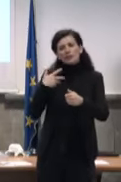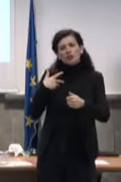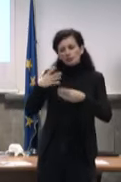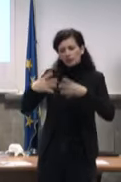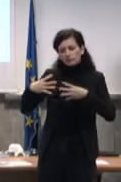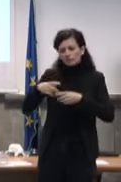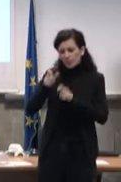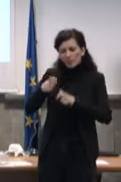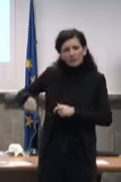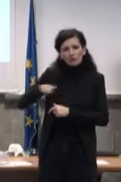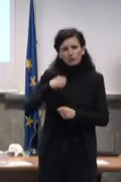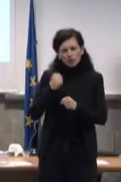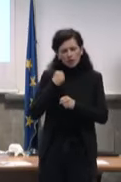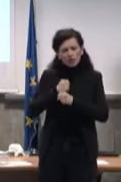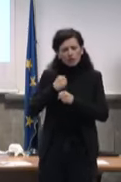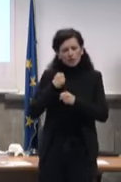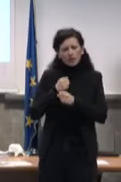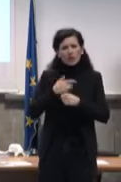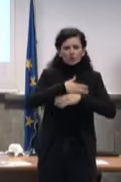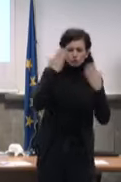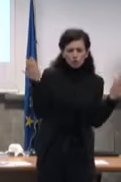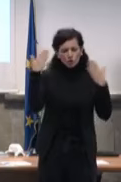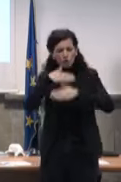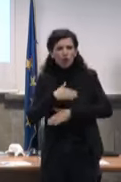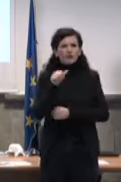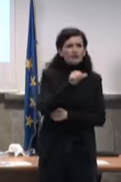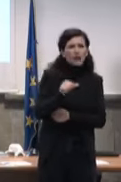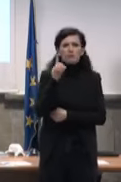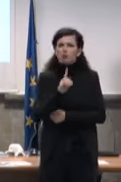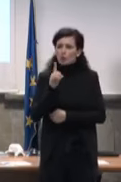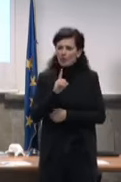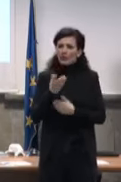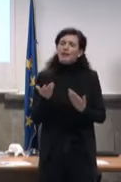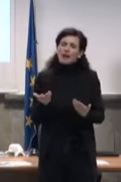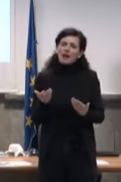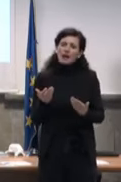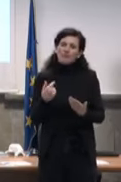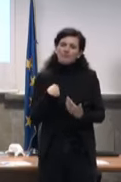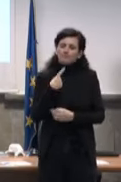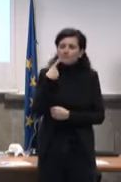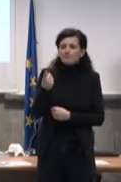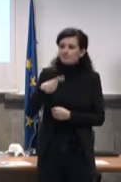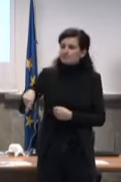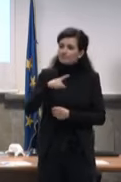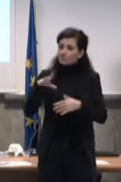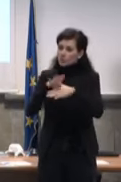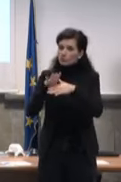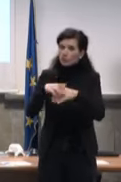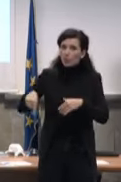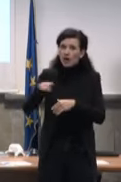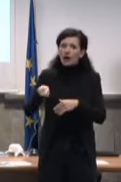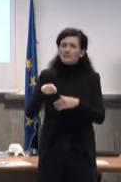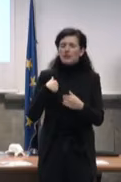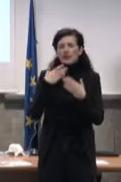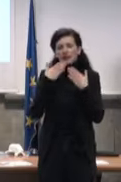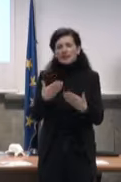lavora incessantemente giorno notte sabati e domenica a loro vorrei veramente esprimere il